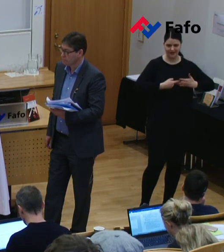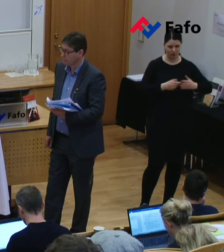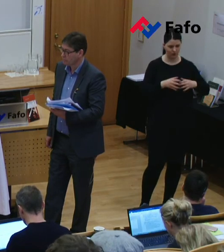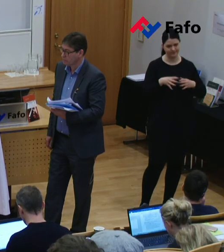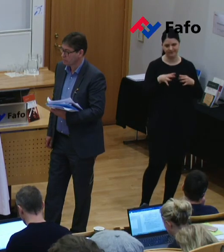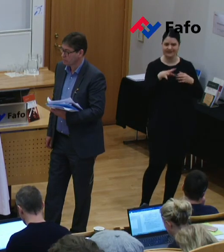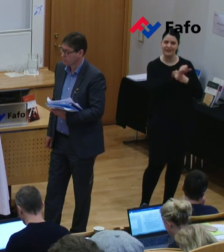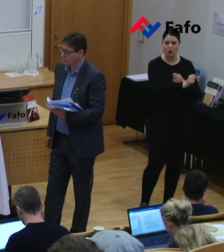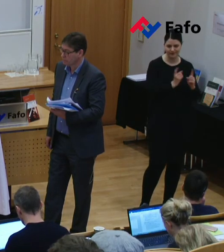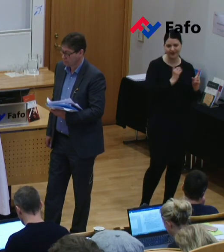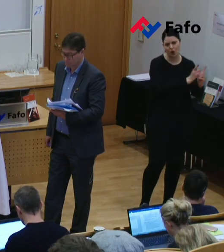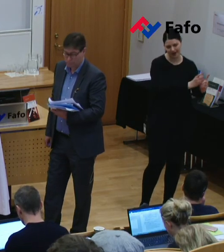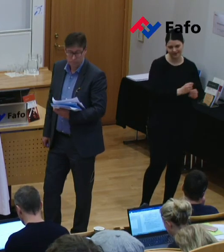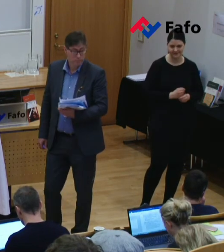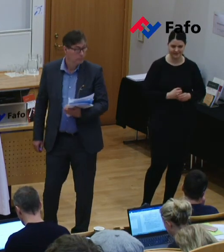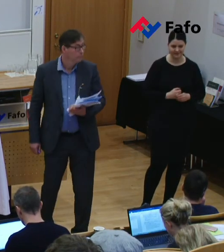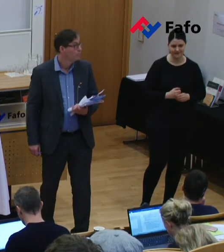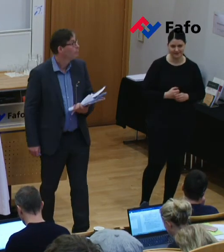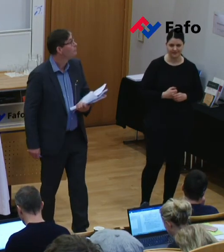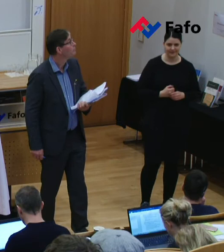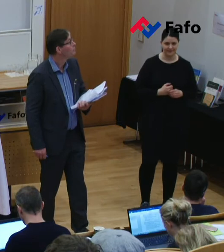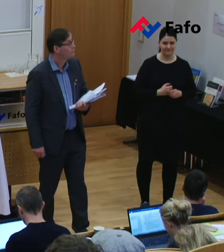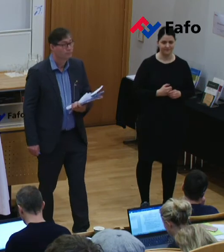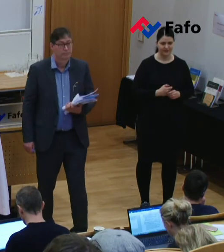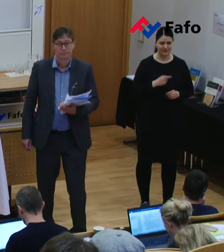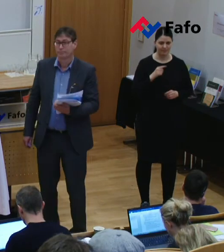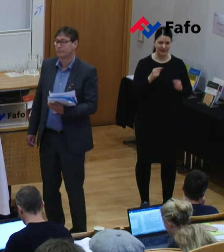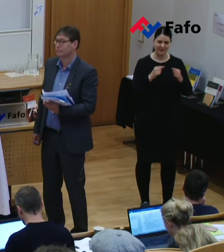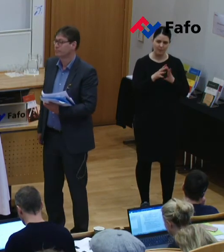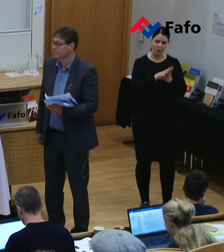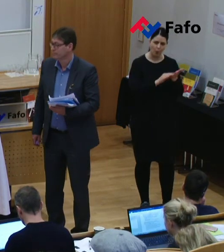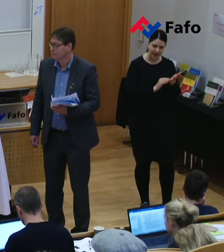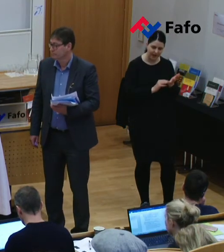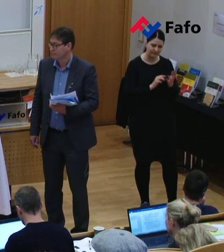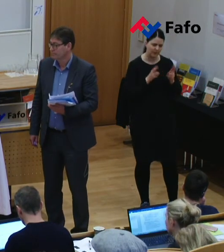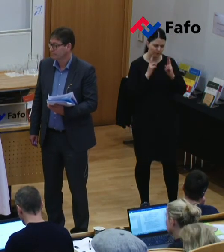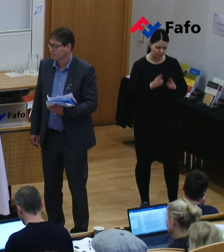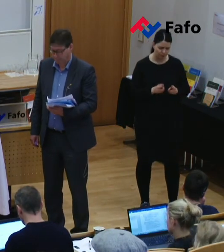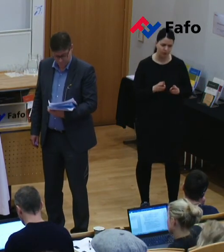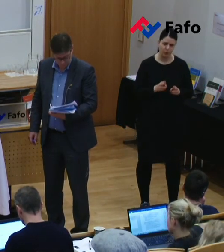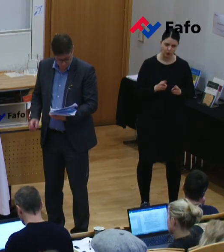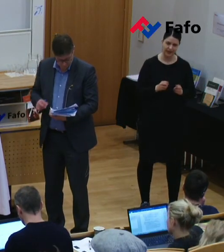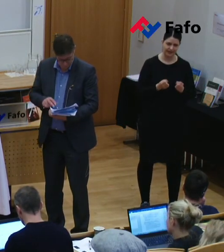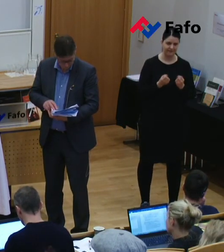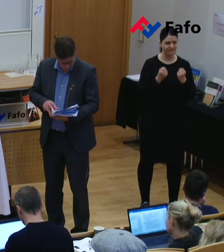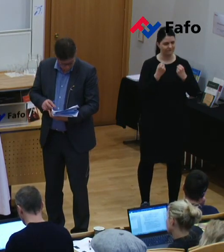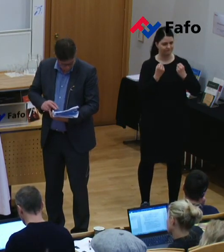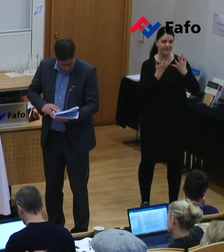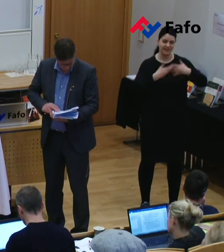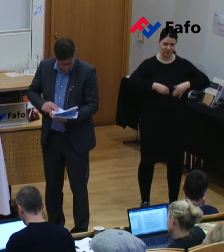Det er, ja. Så det var, men poenget er at man må bruke virksomme også modeller når man har